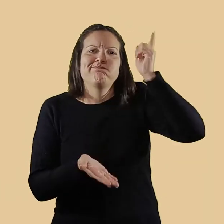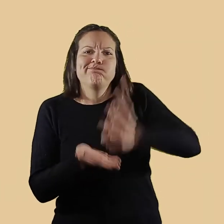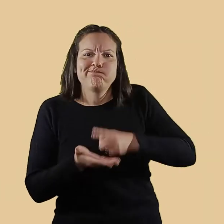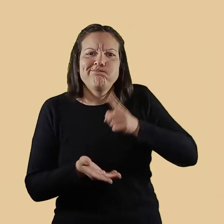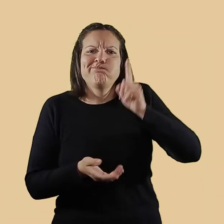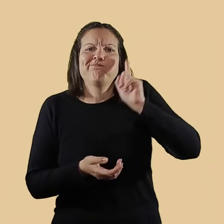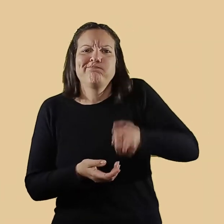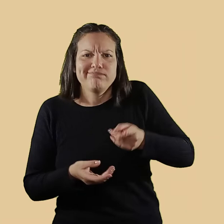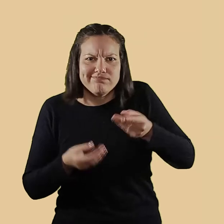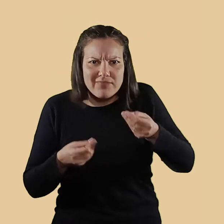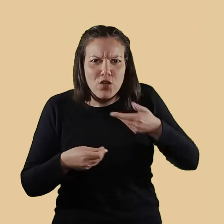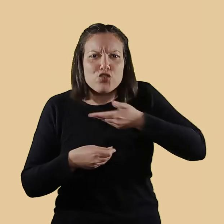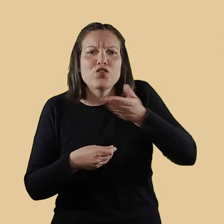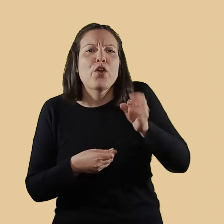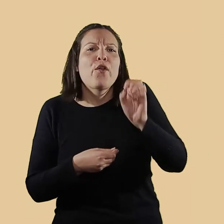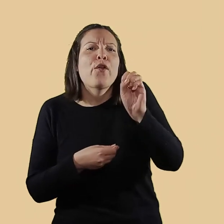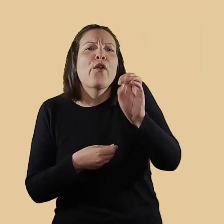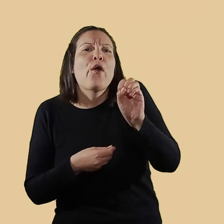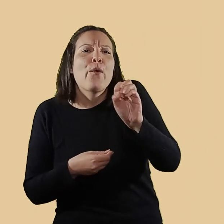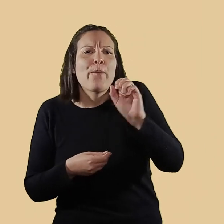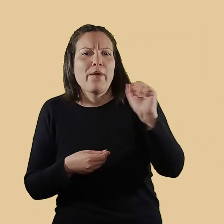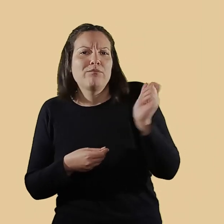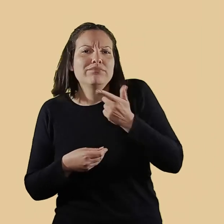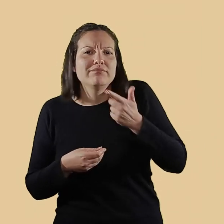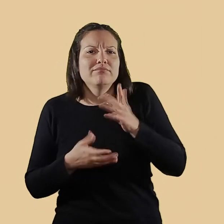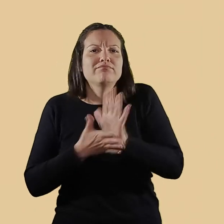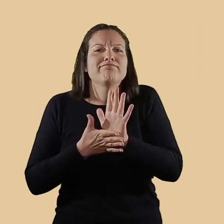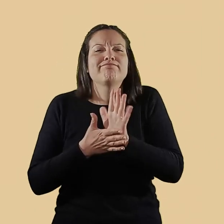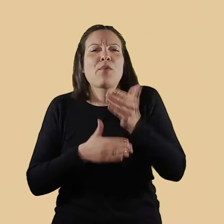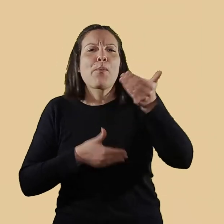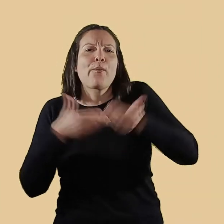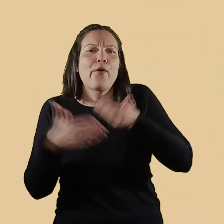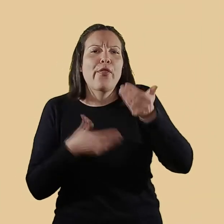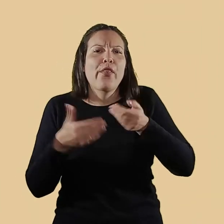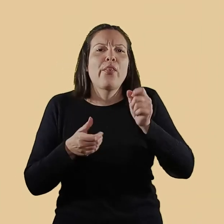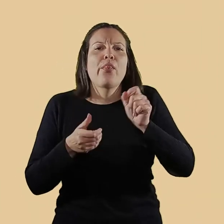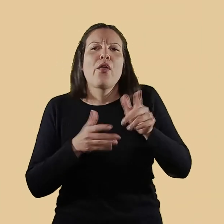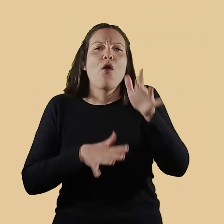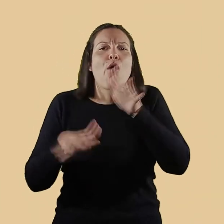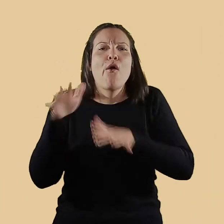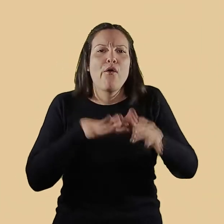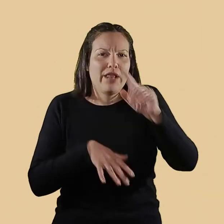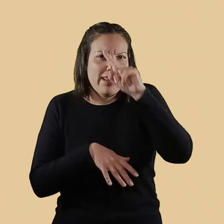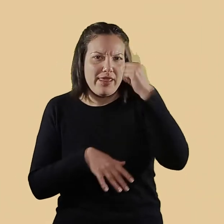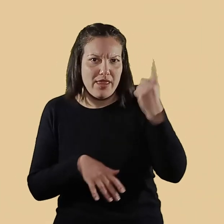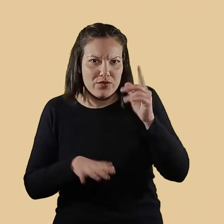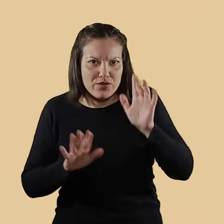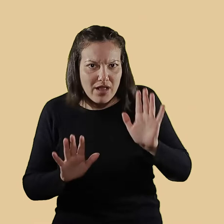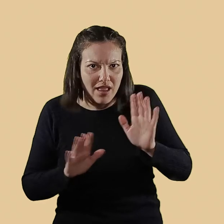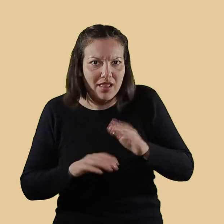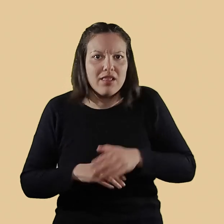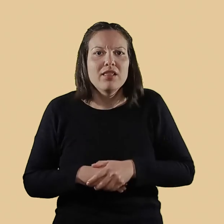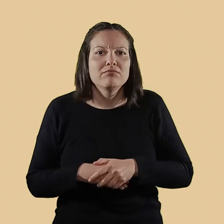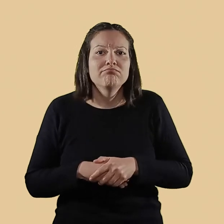disciplinamiento social del autodenominado Proceso de Reorganización Nacional del